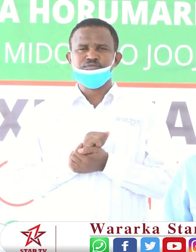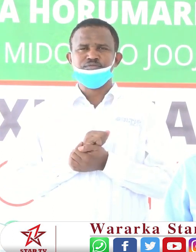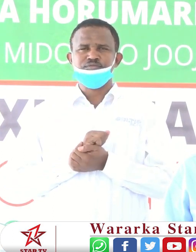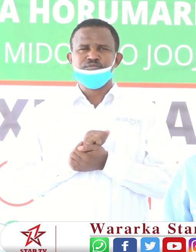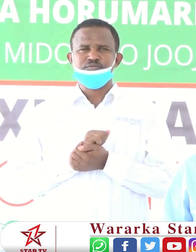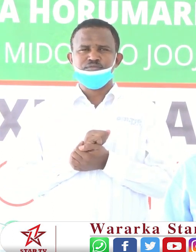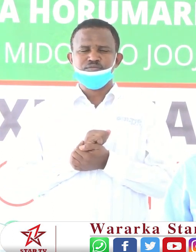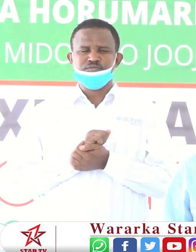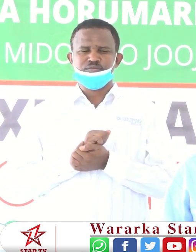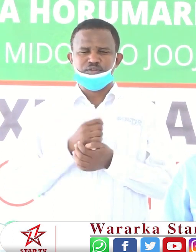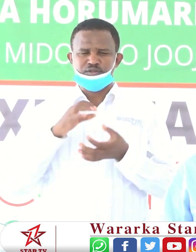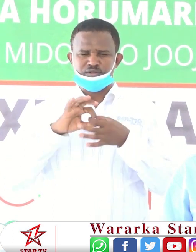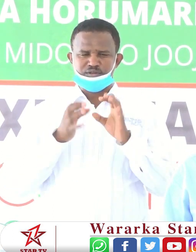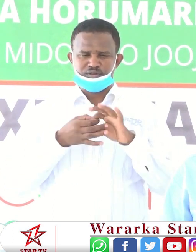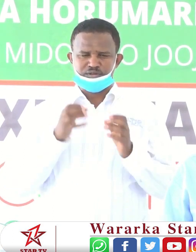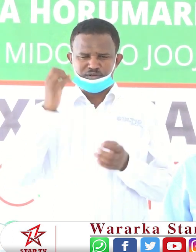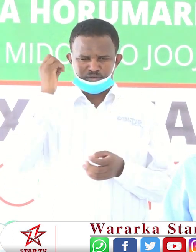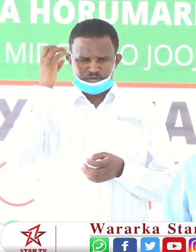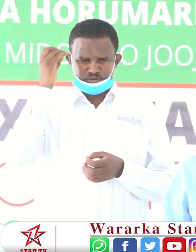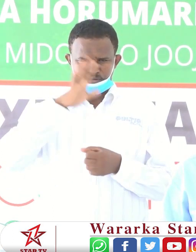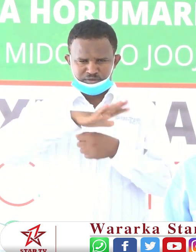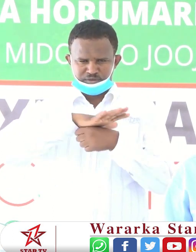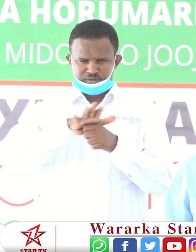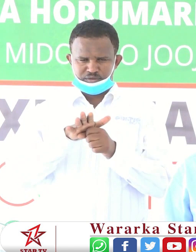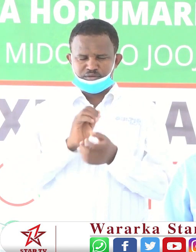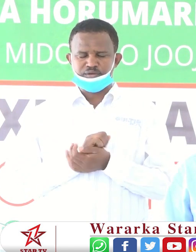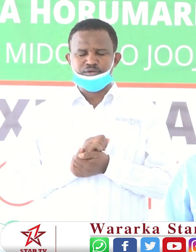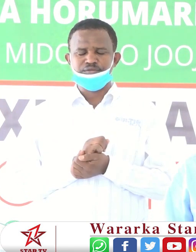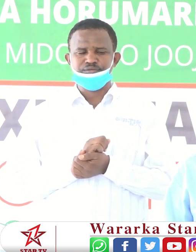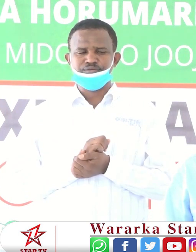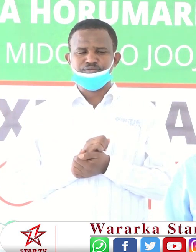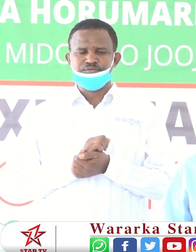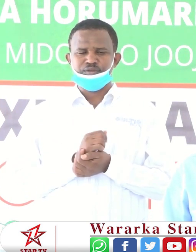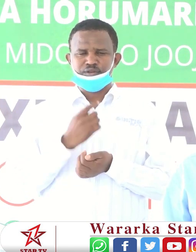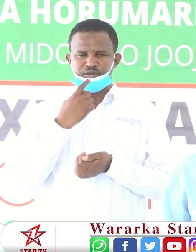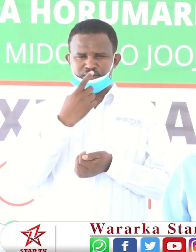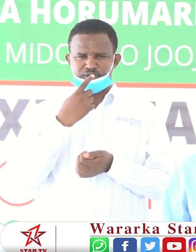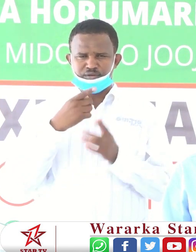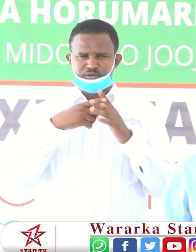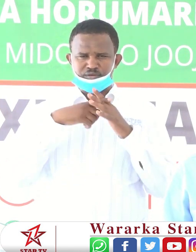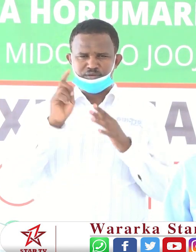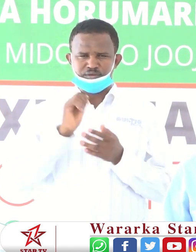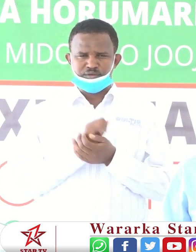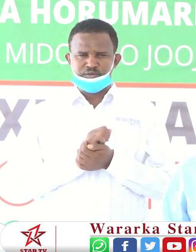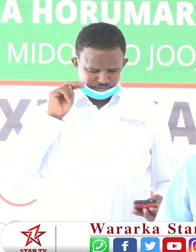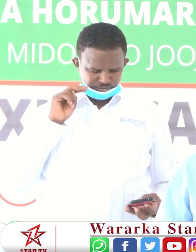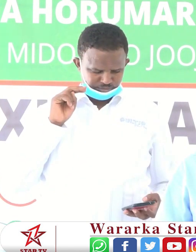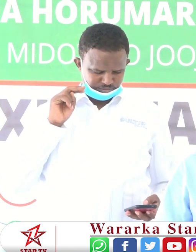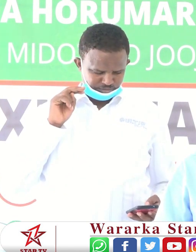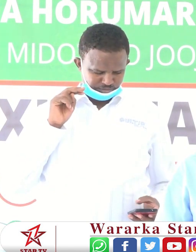وور بحین تاسی بلشد لو داگی اگاسی مها واحد احریر که ددوینها وزارد ده هرمریت عافماد که سومالی